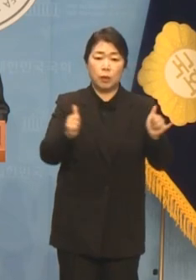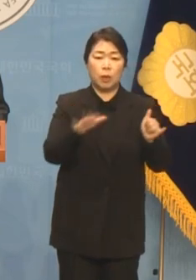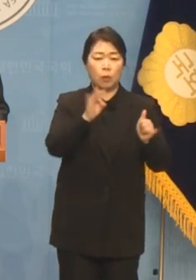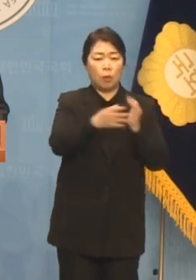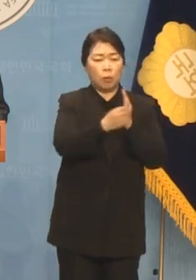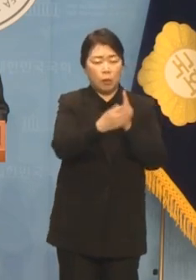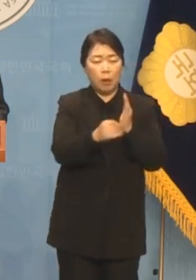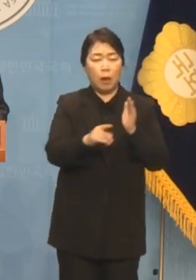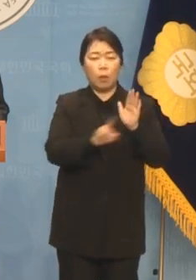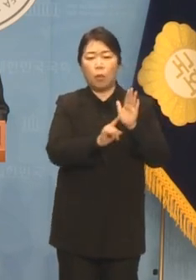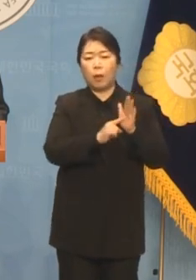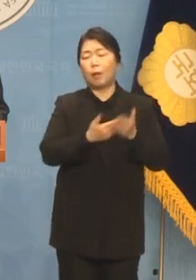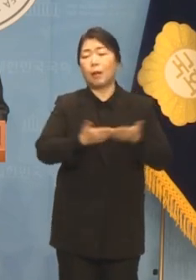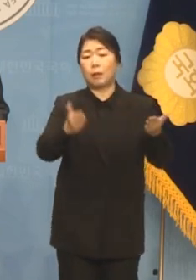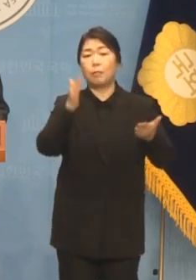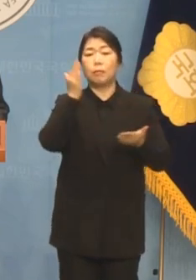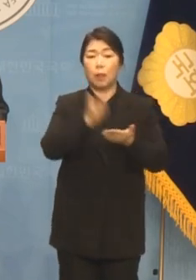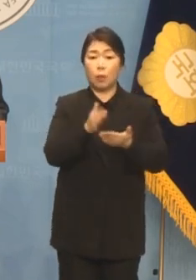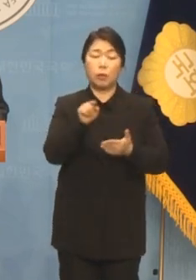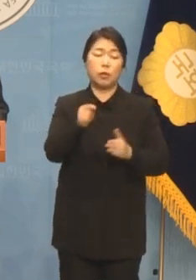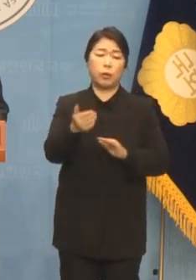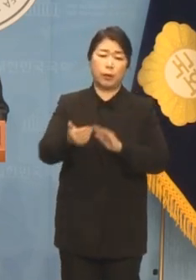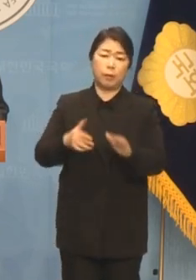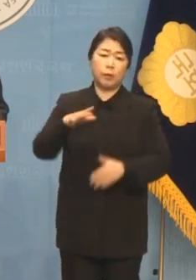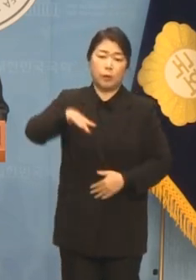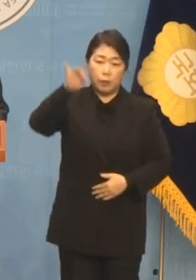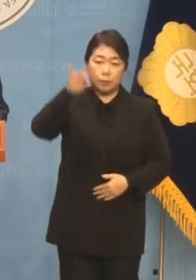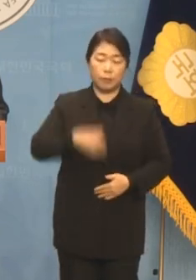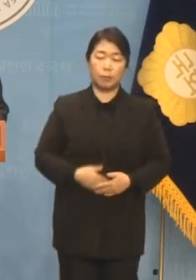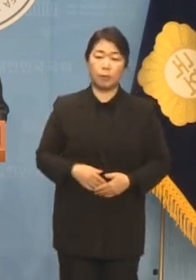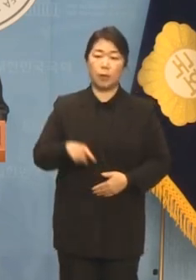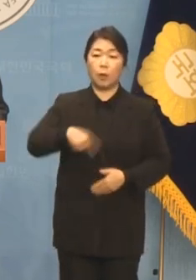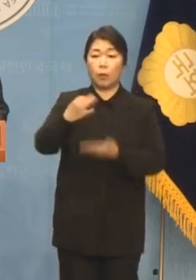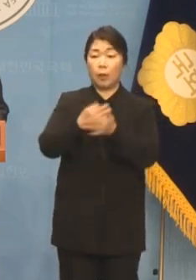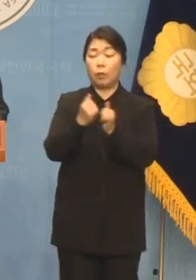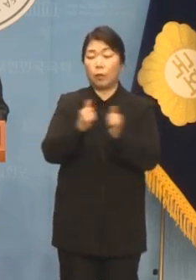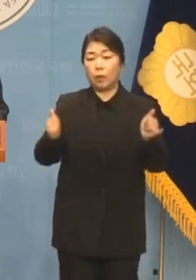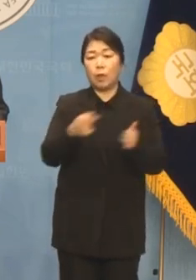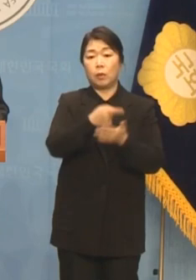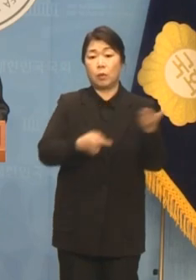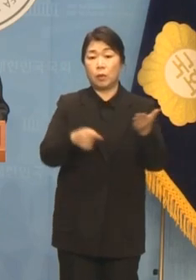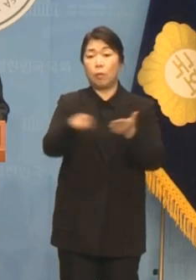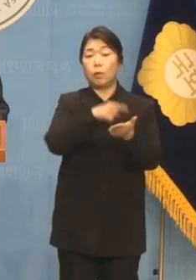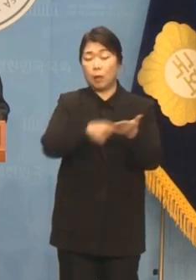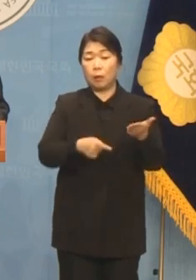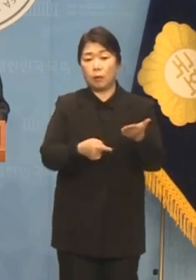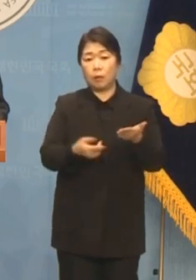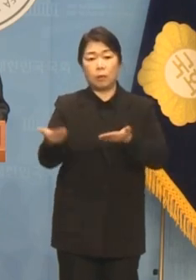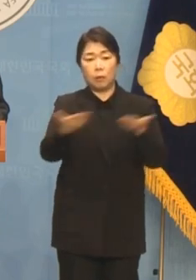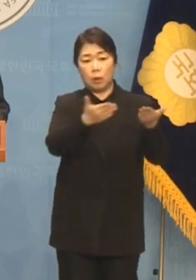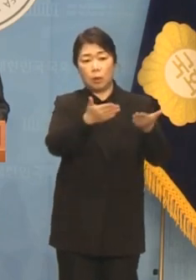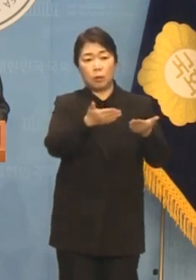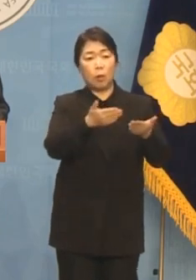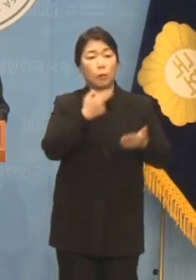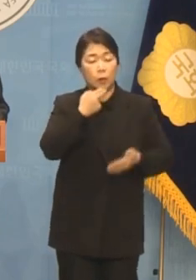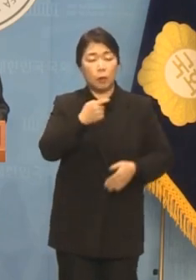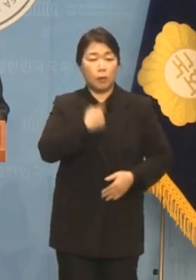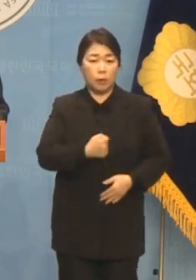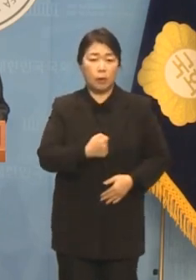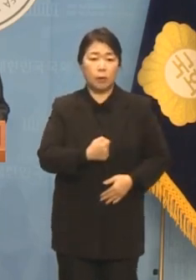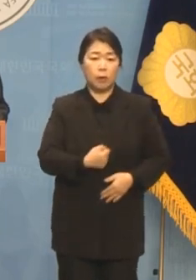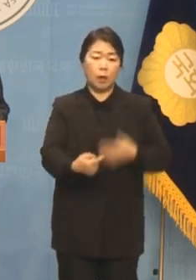공약을 발하기 이전에 소상공인 손실보상을 끝끝내 외면한 문만